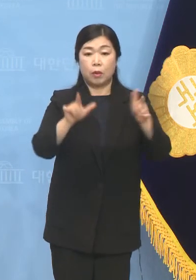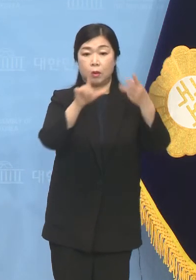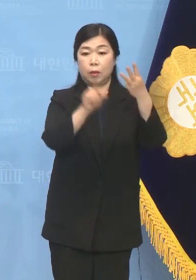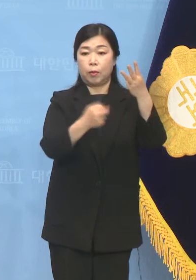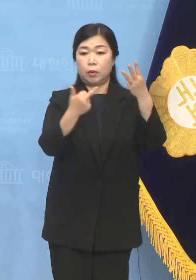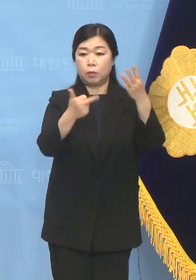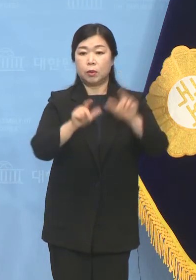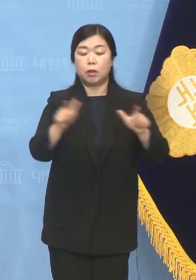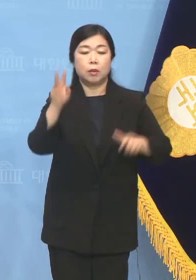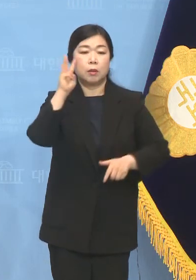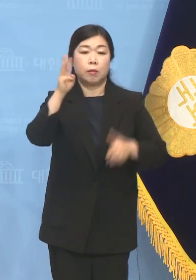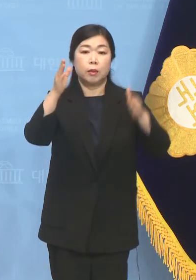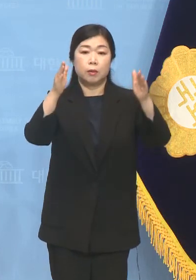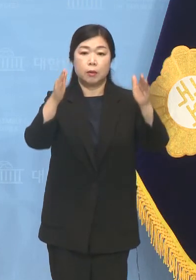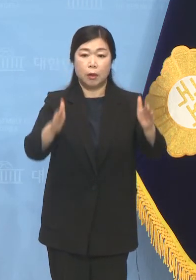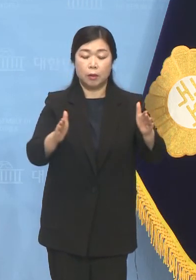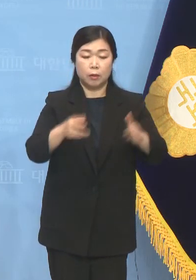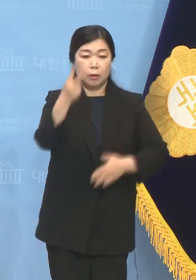17일부터 3일간